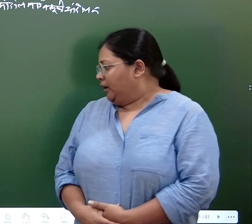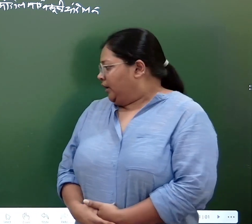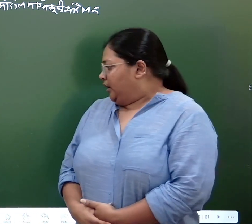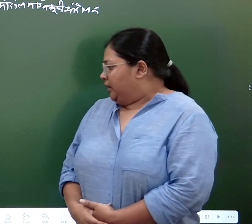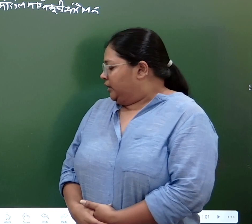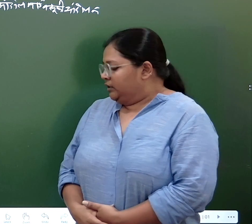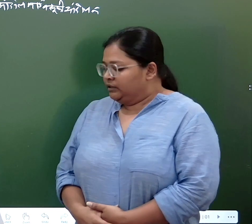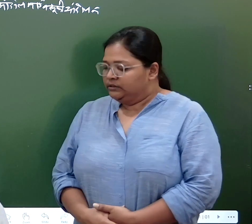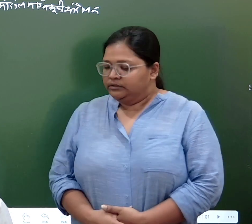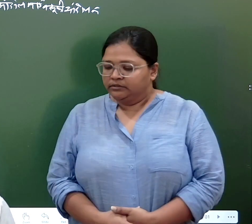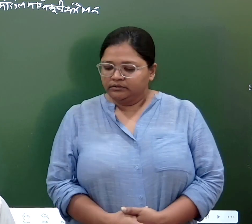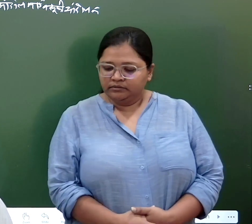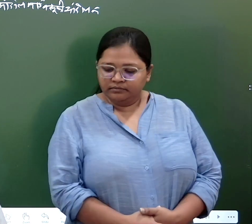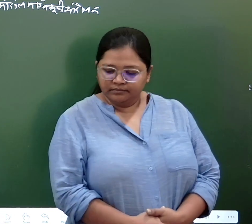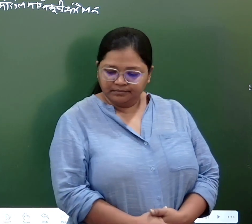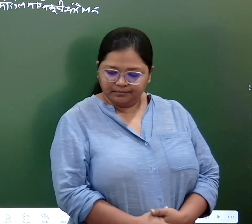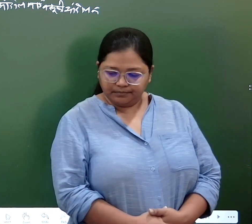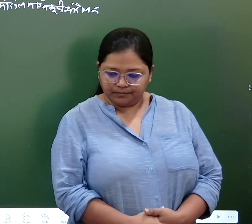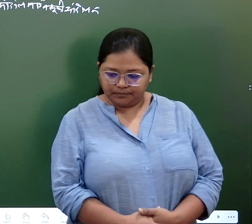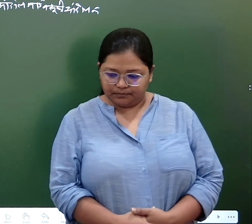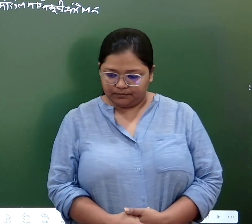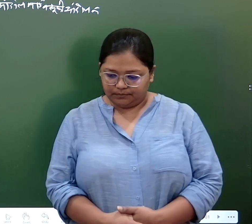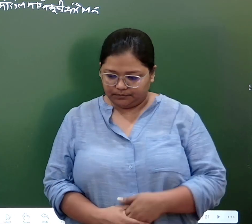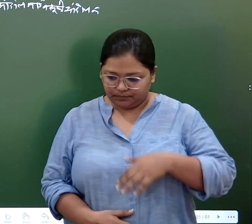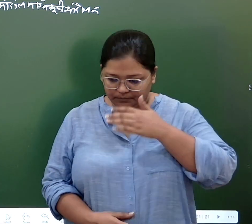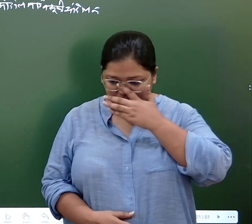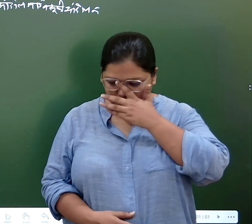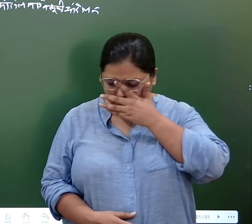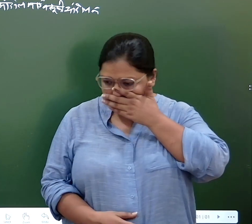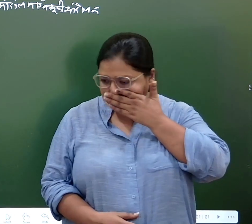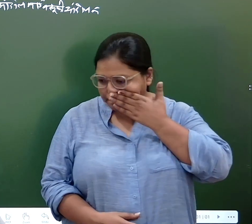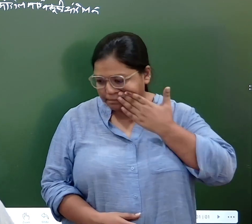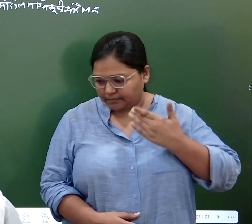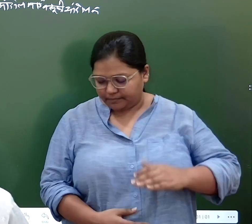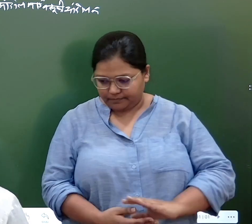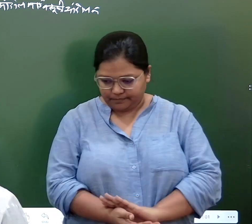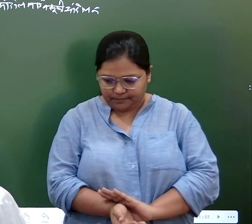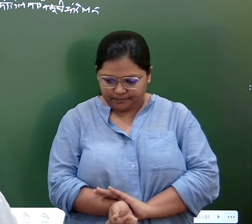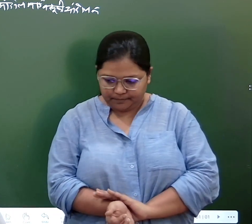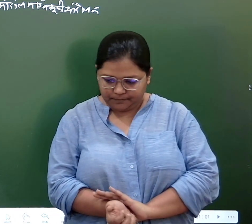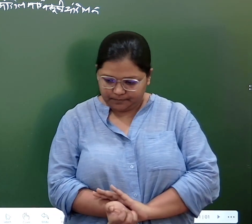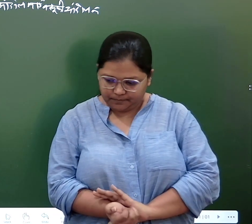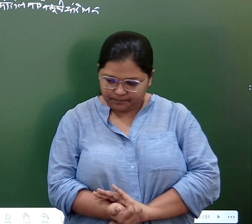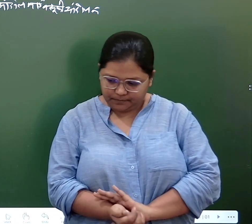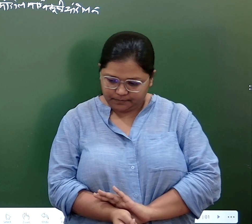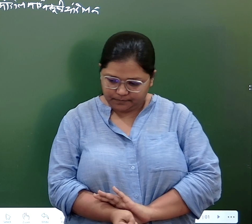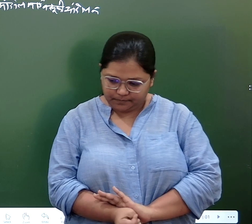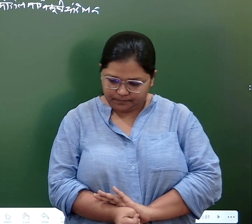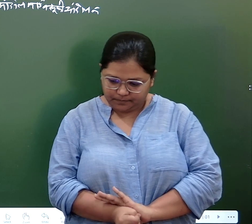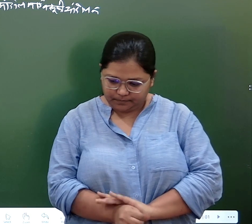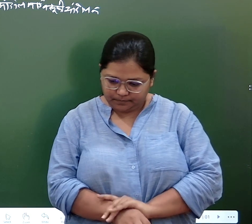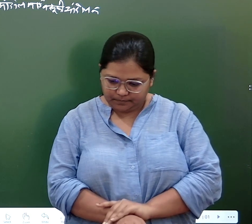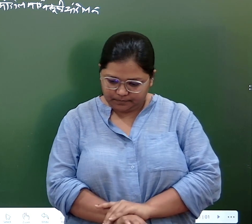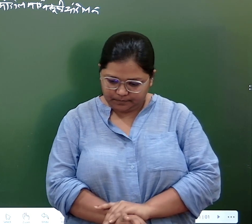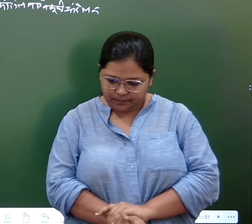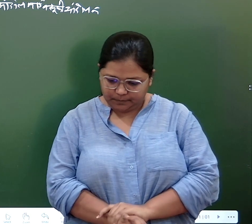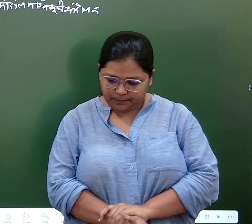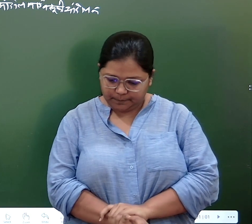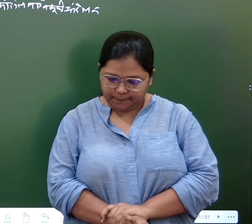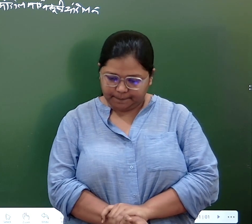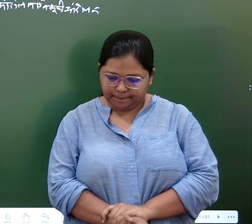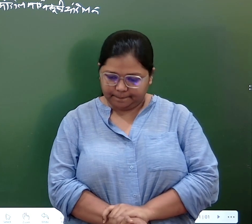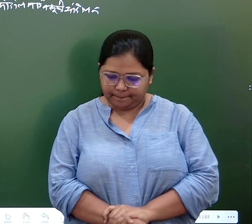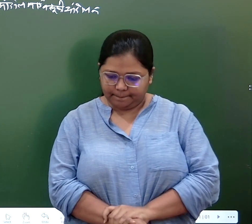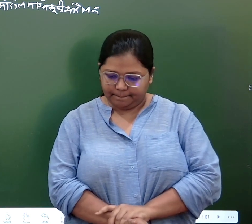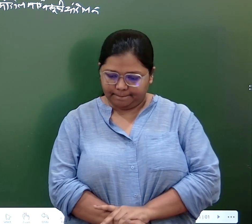ठीक। और उसके बाद पूर्व मध्यकालन में काल में इस सिद्धांत का एक व्यापक आंदोलन विस्तृत करने का,